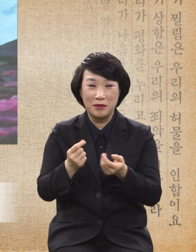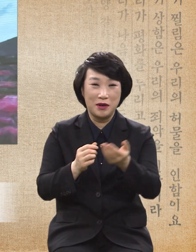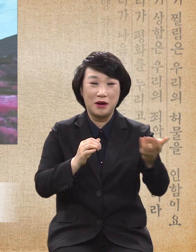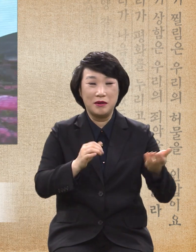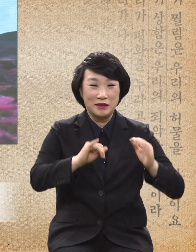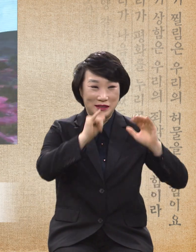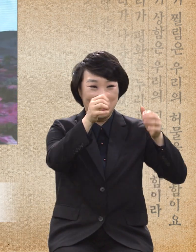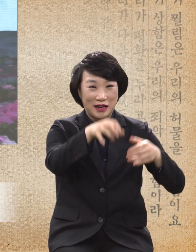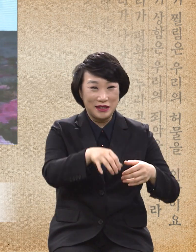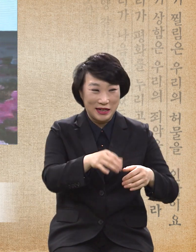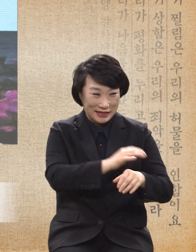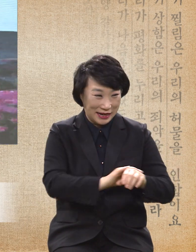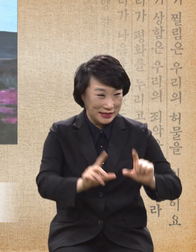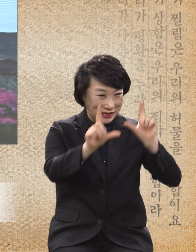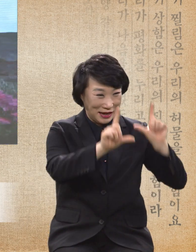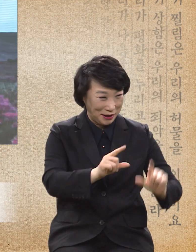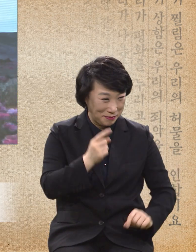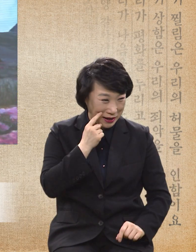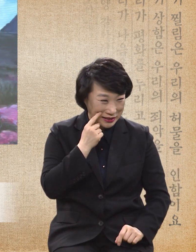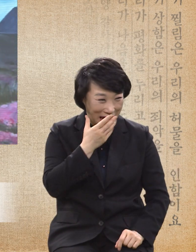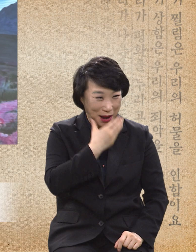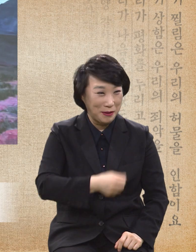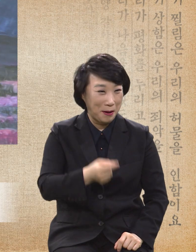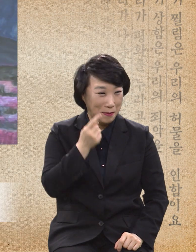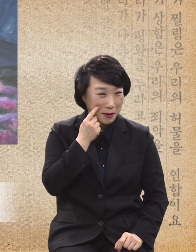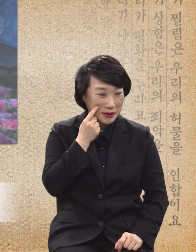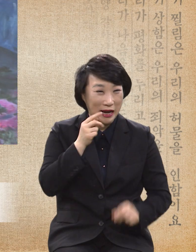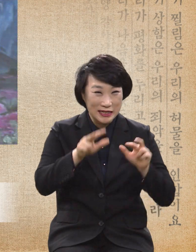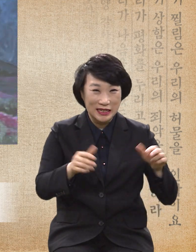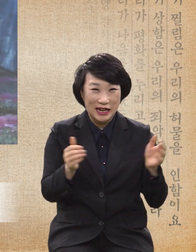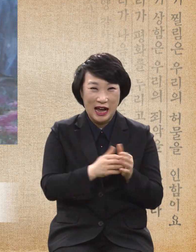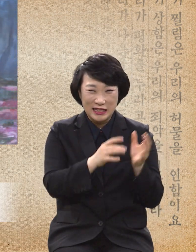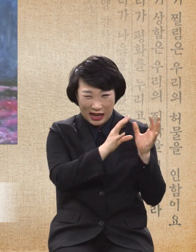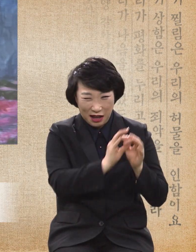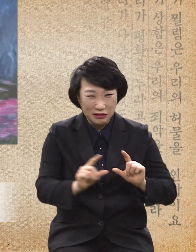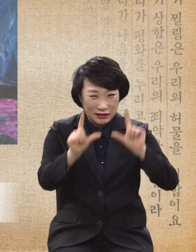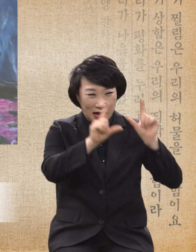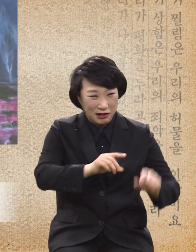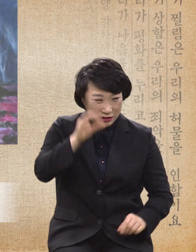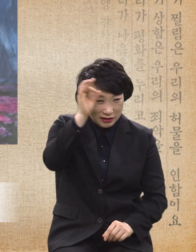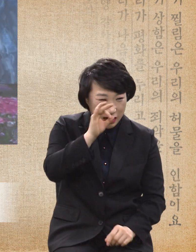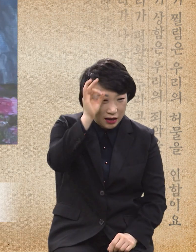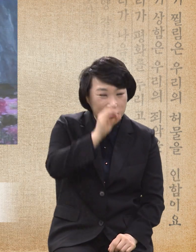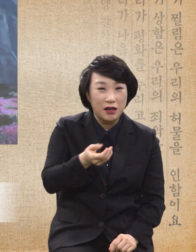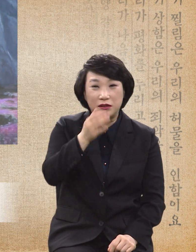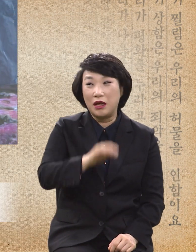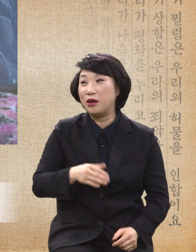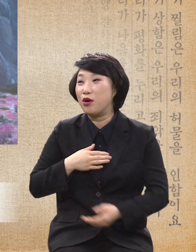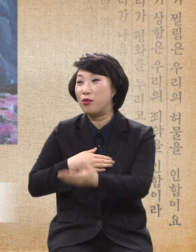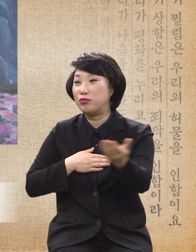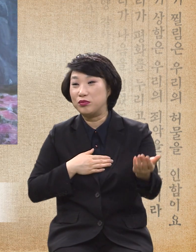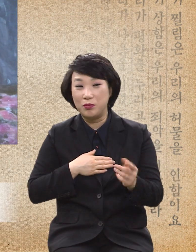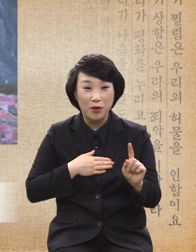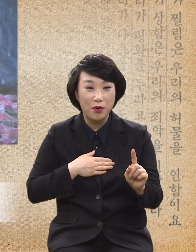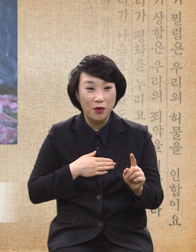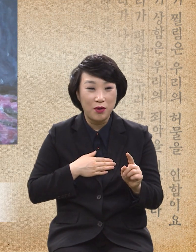세상에서 잘 살아보자, 행복해보자고 지금까지 따라왔는데 뭐 이루어진 거